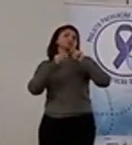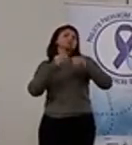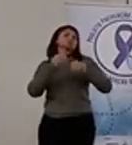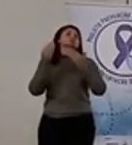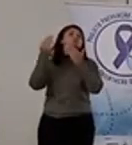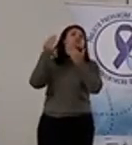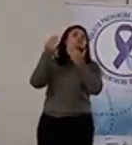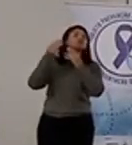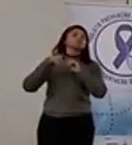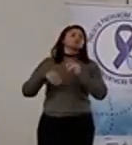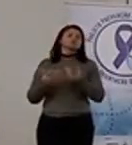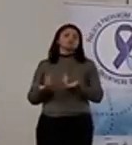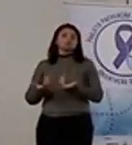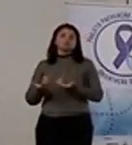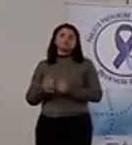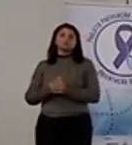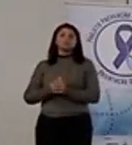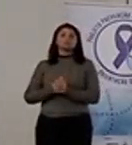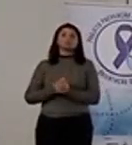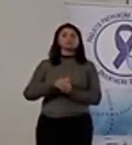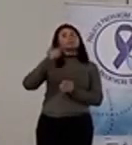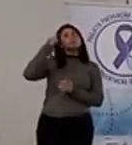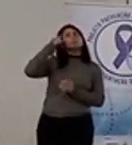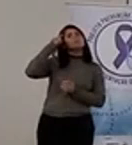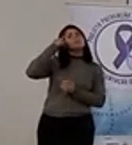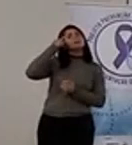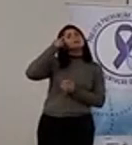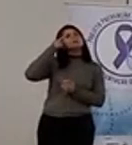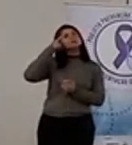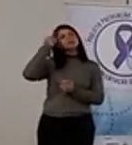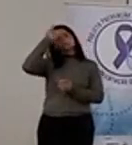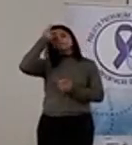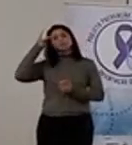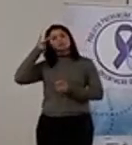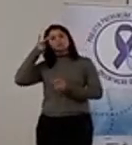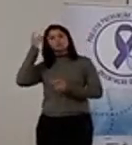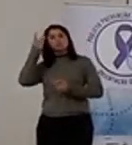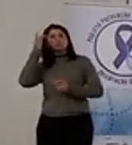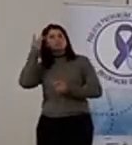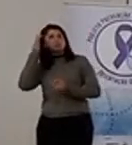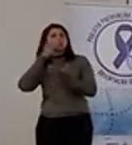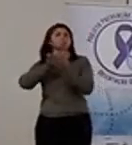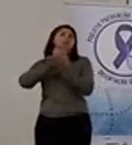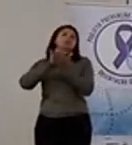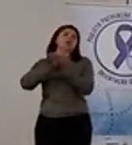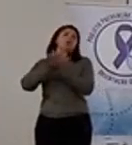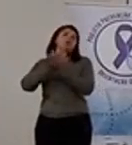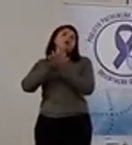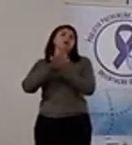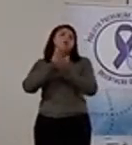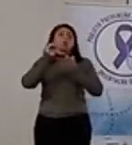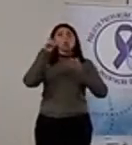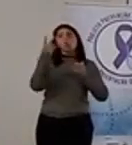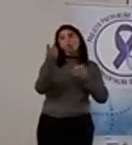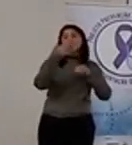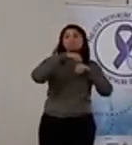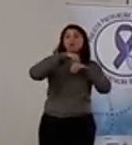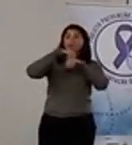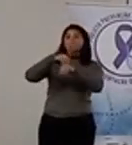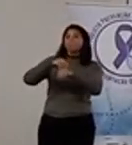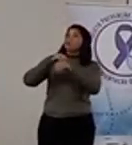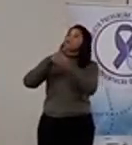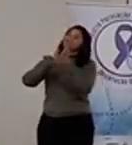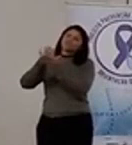custa encaminhar? Às vezes a pessoa tem a impressão que alguém vai achar que ele não sabe nada, ou vai achar que ele tem medo de encaminhar, não sei nada